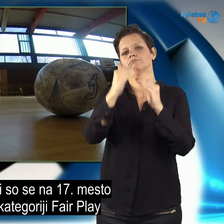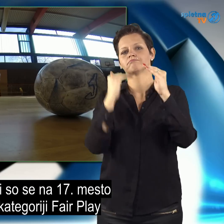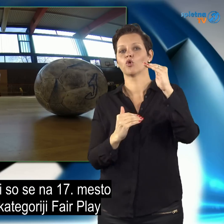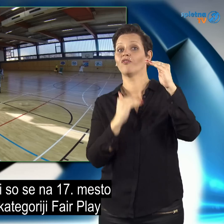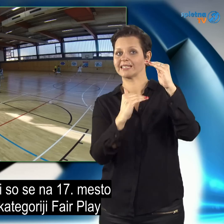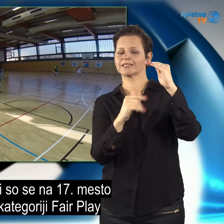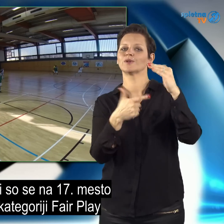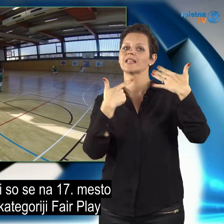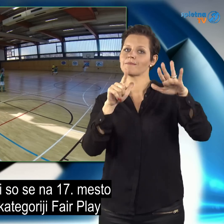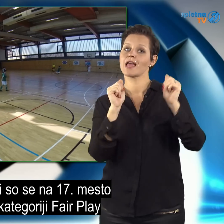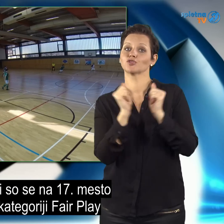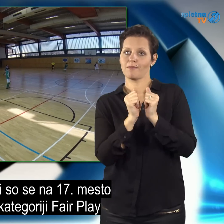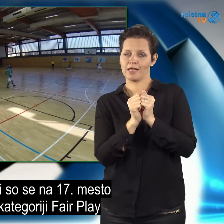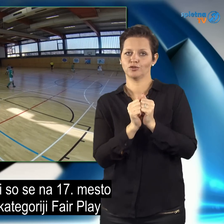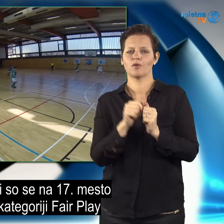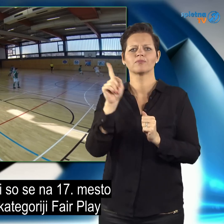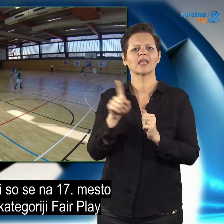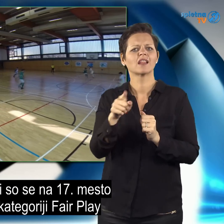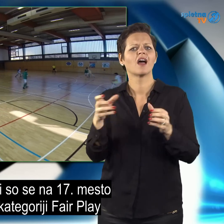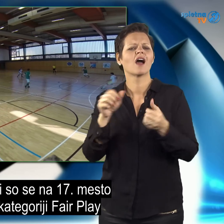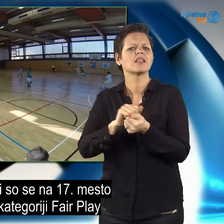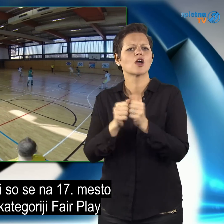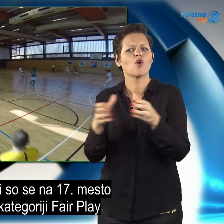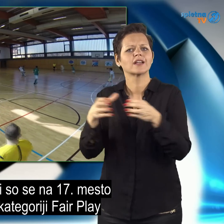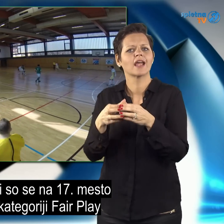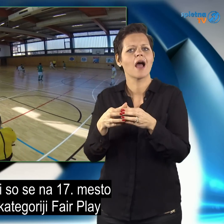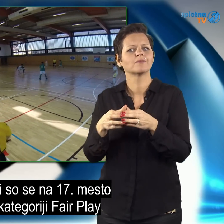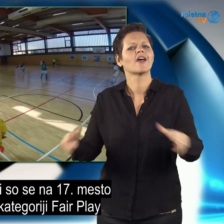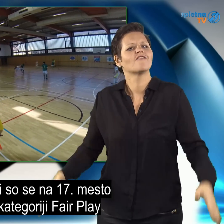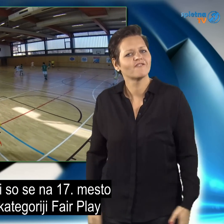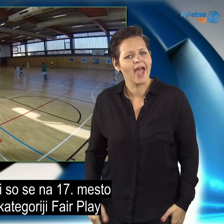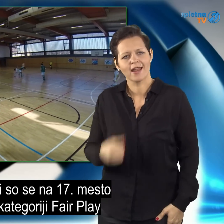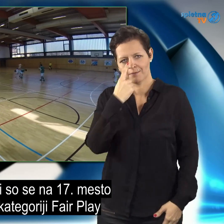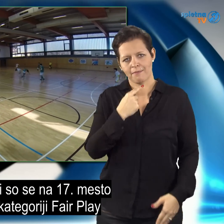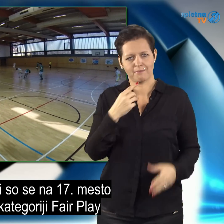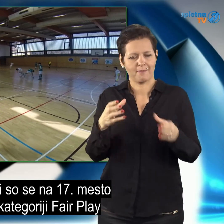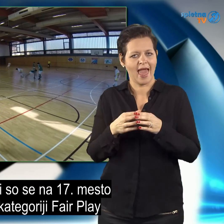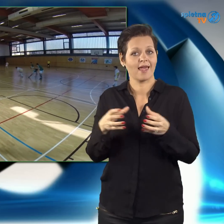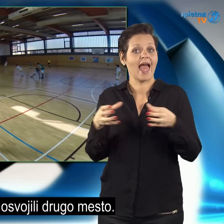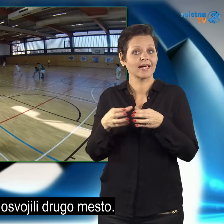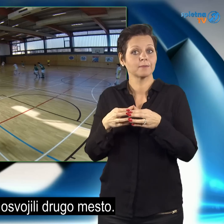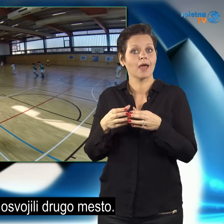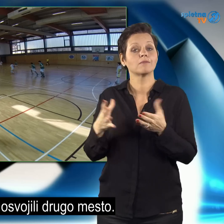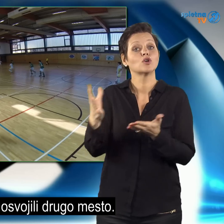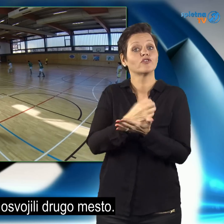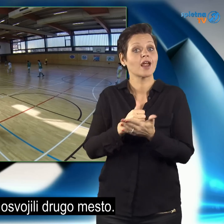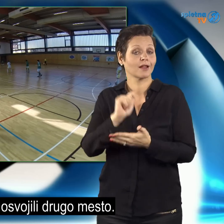Uvrstili so se na 17. mesto in v kategoriji Fair Play ekipno osvojili drugo mesto.